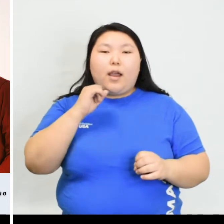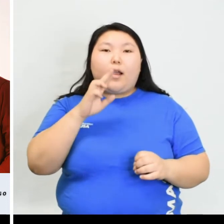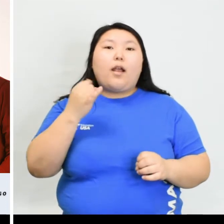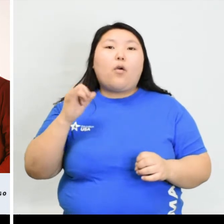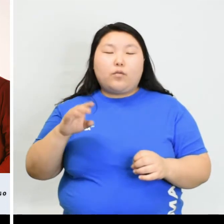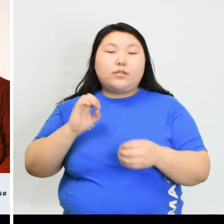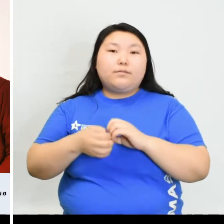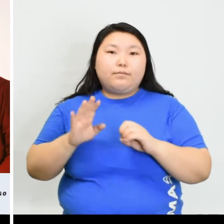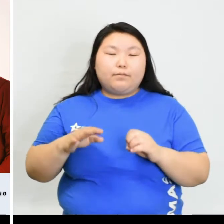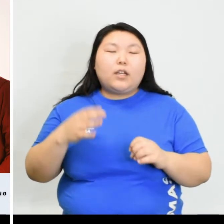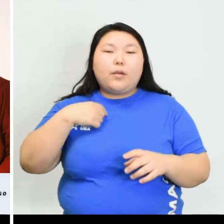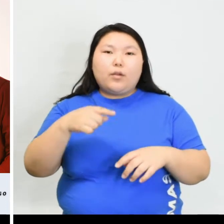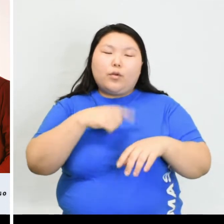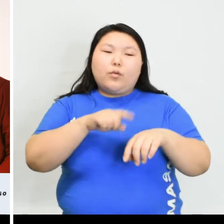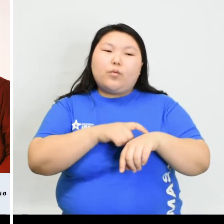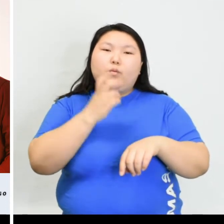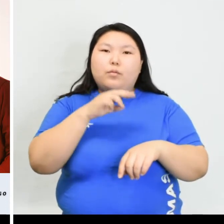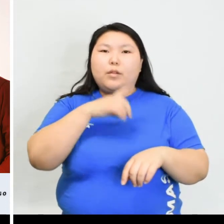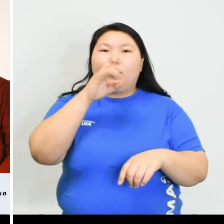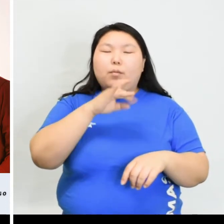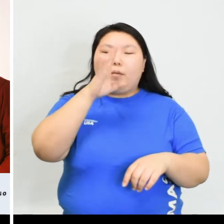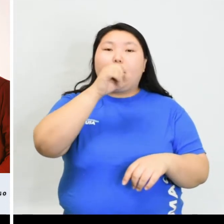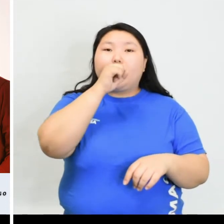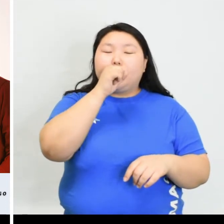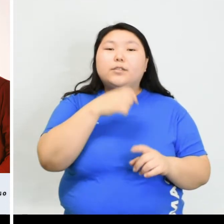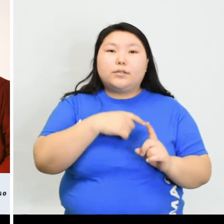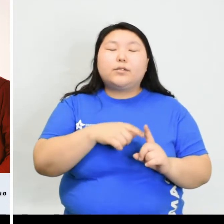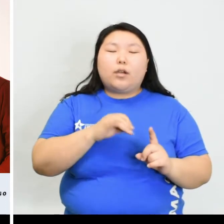finance-аар хийсэн. Би тэр үед нэг юм дээр би амар харамсдаг юм л